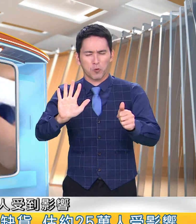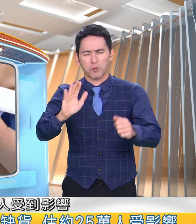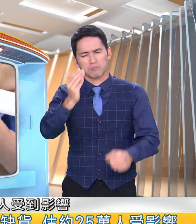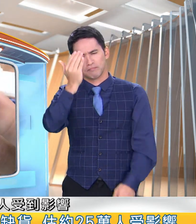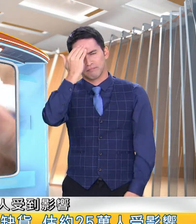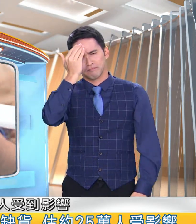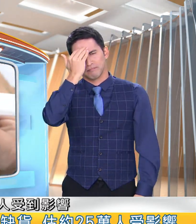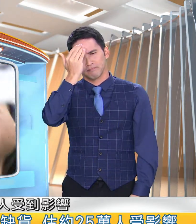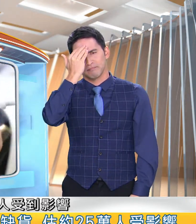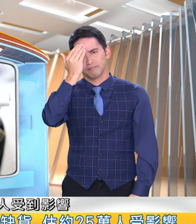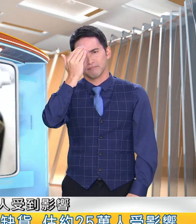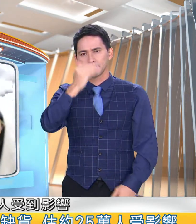受到影响。